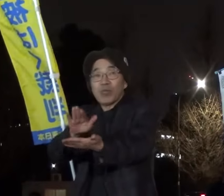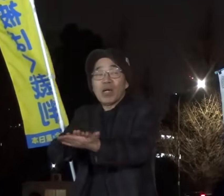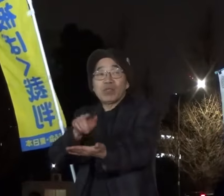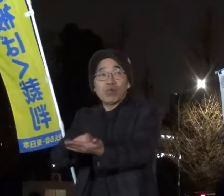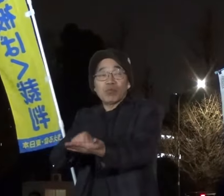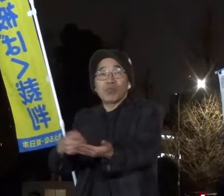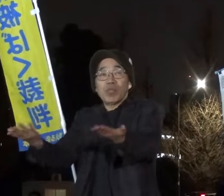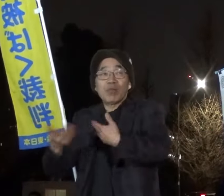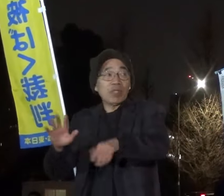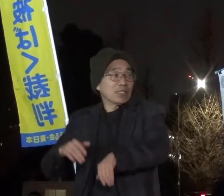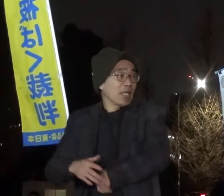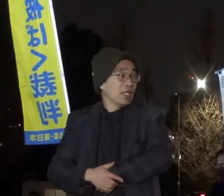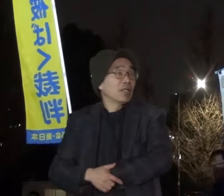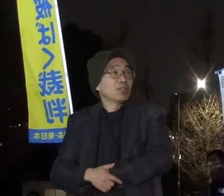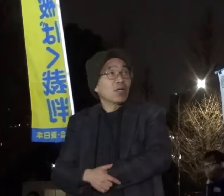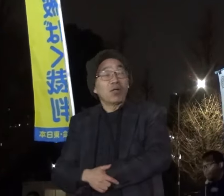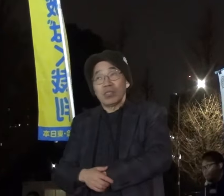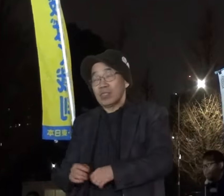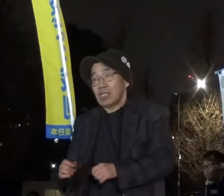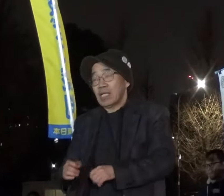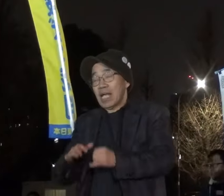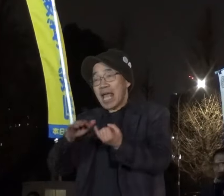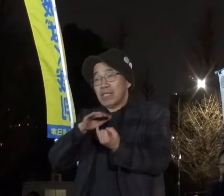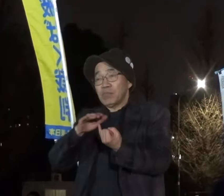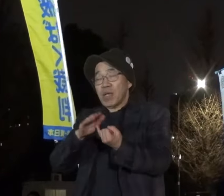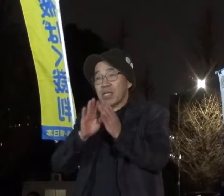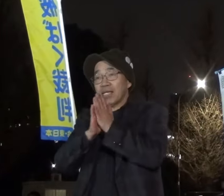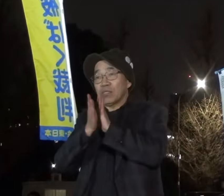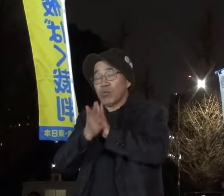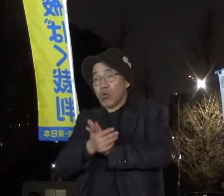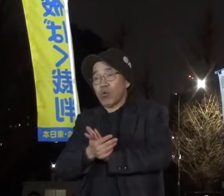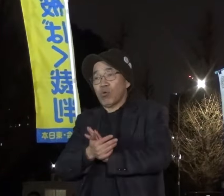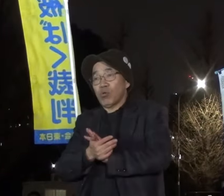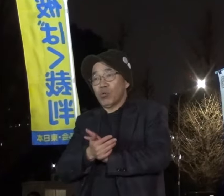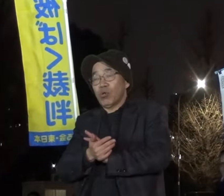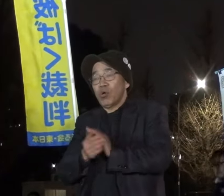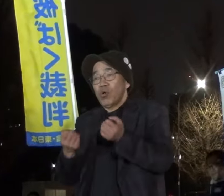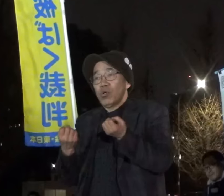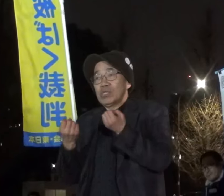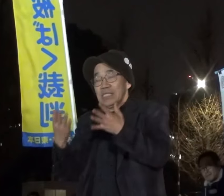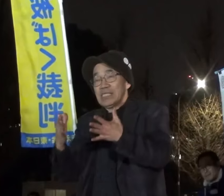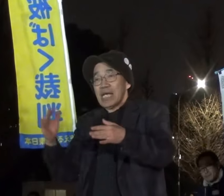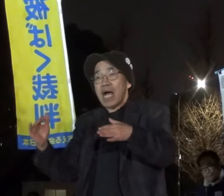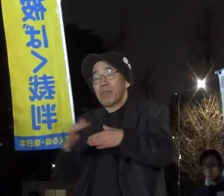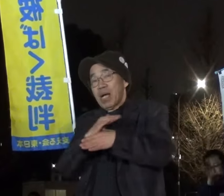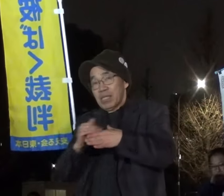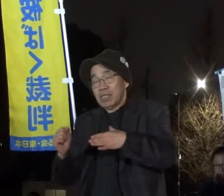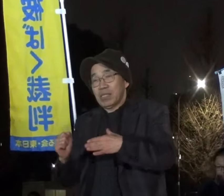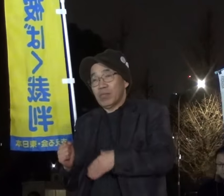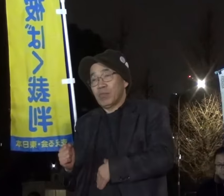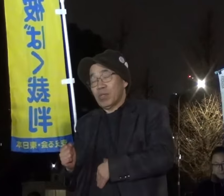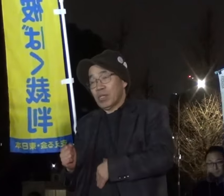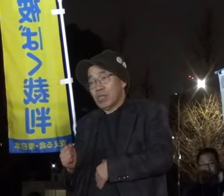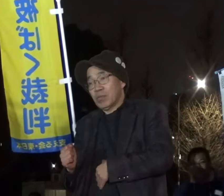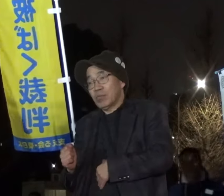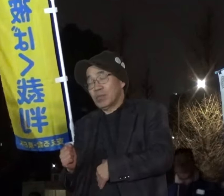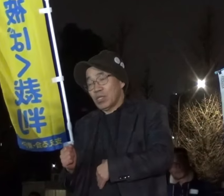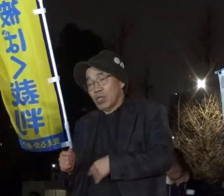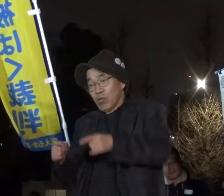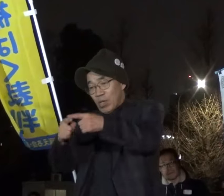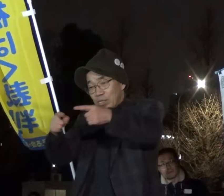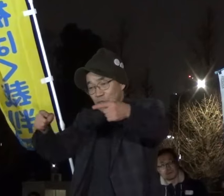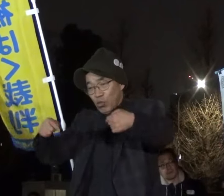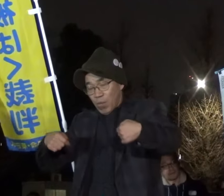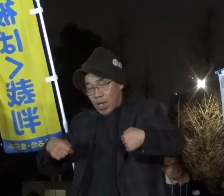県のね、新居浜というところがあるんですけど、そこのあの女性からね、私のところに署名版が届いたん